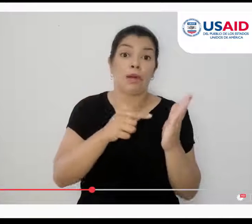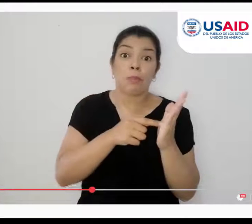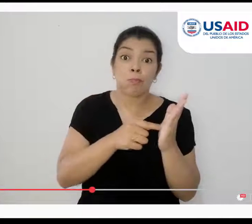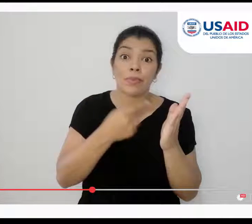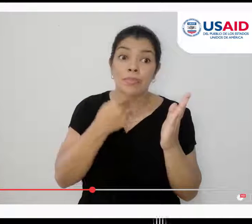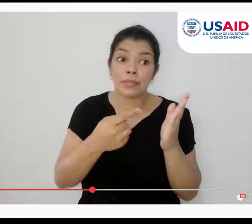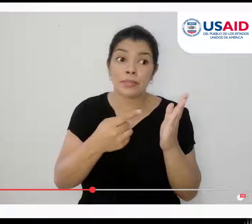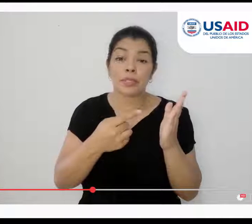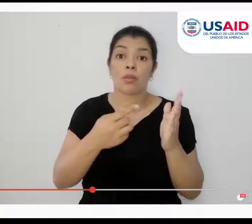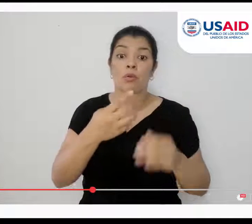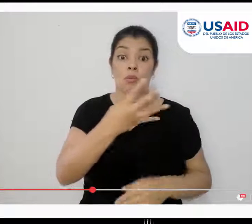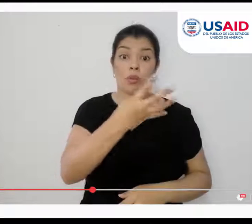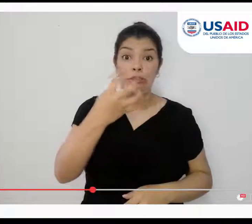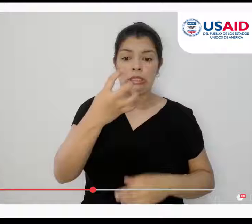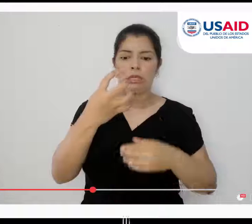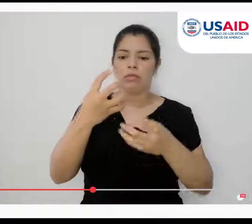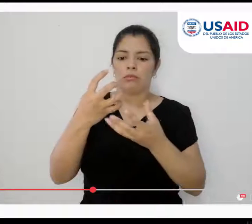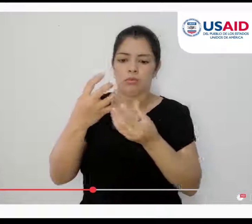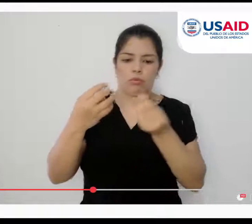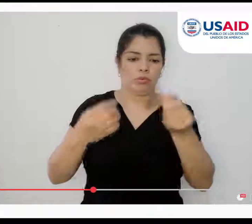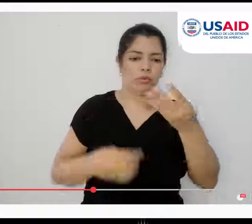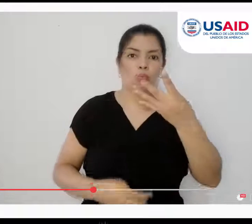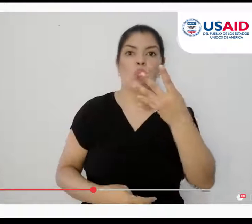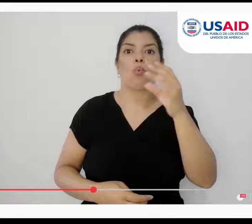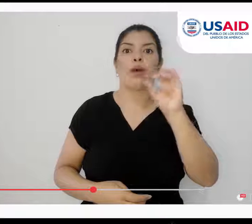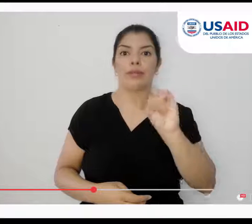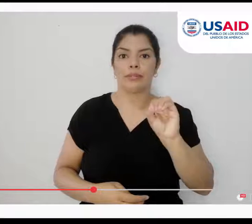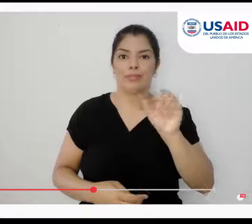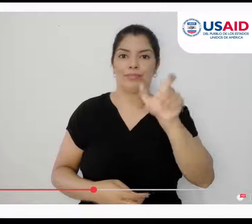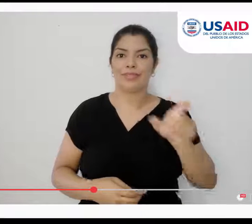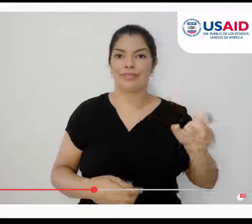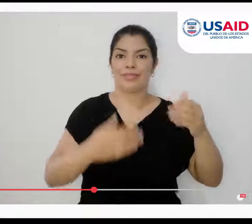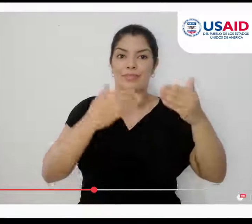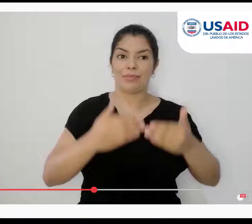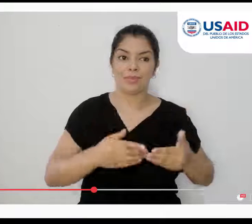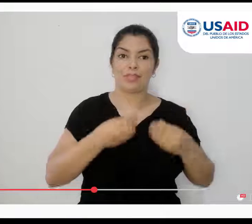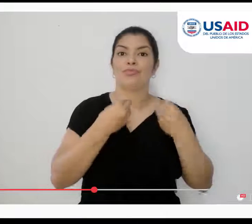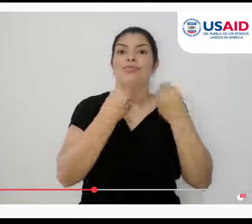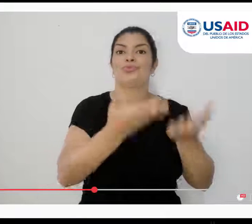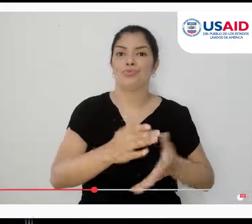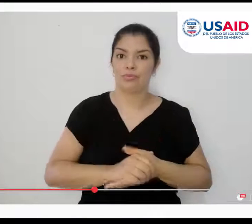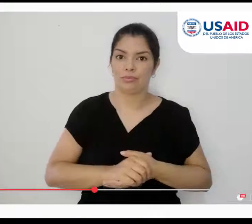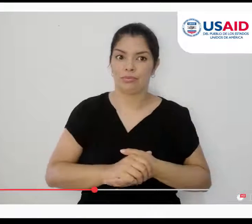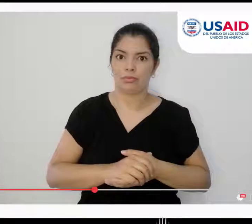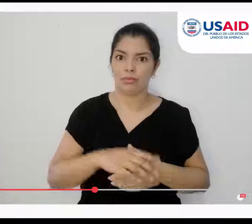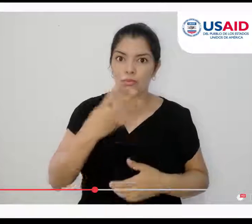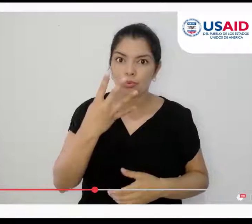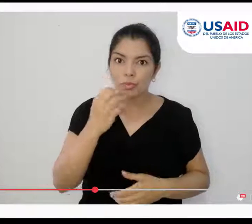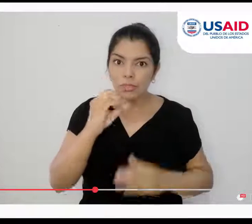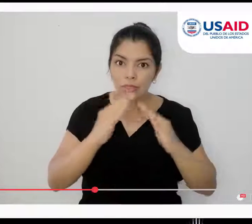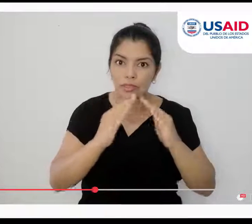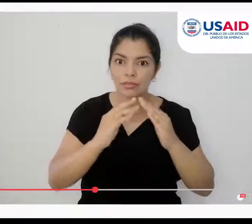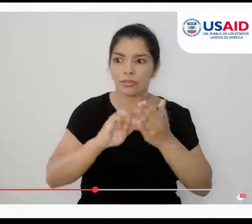al parecer han dejado 40 viviendas que van a ser destinadas a población con discapacidad. Estamos hablando del